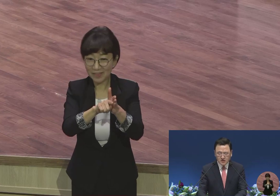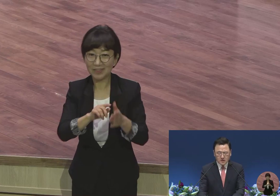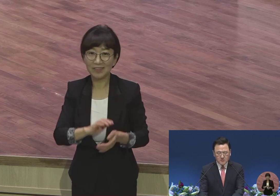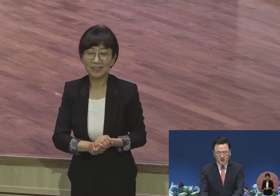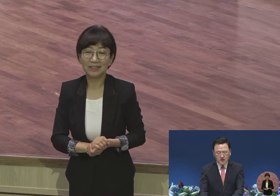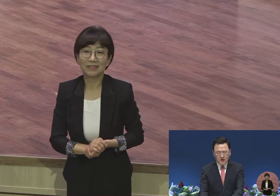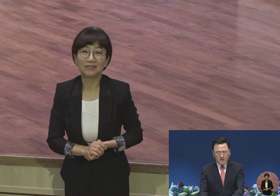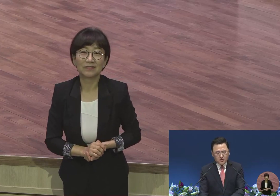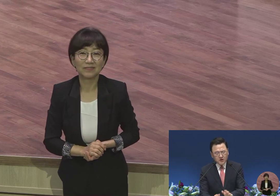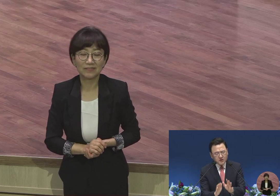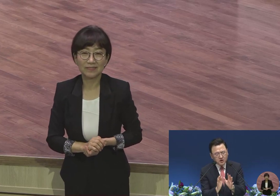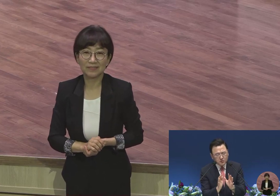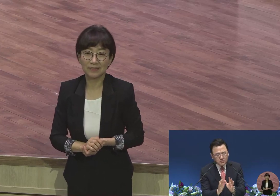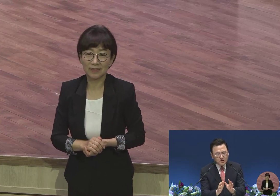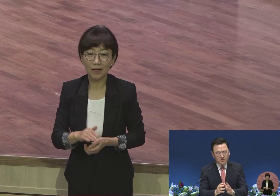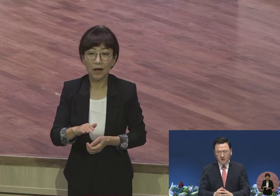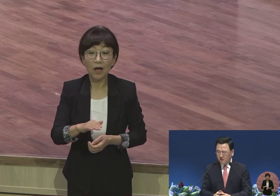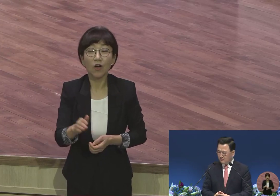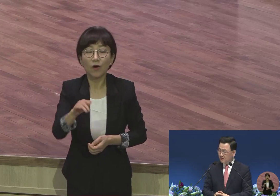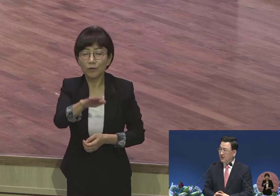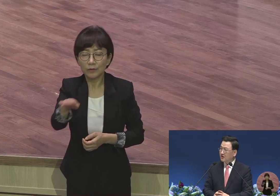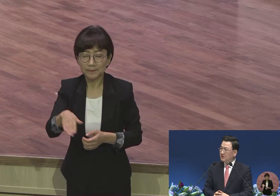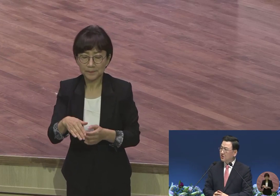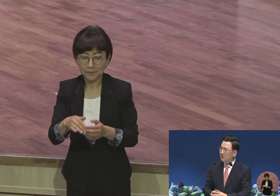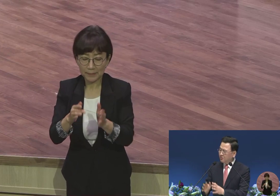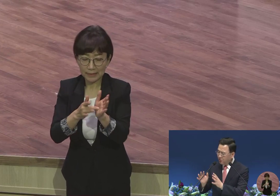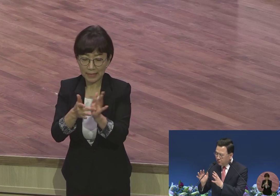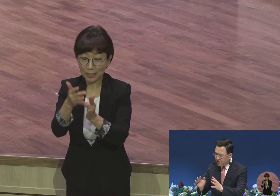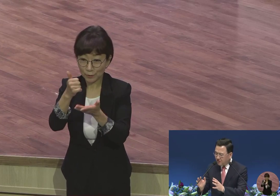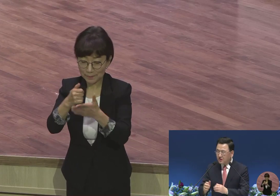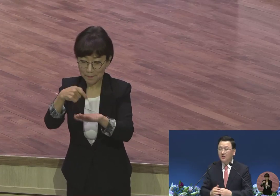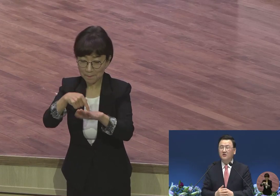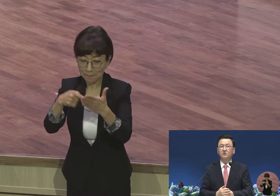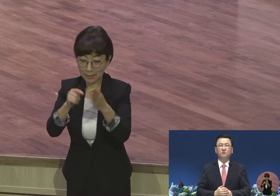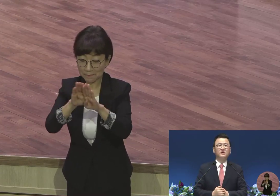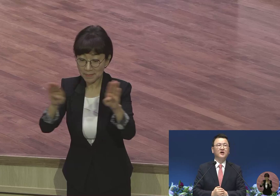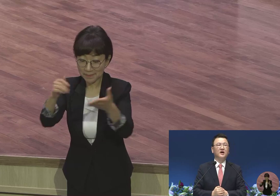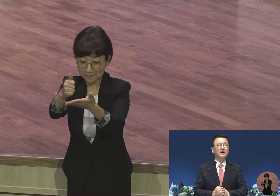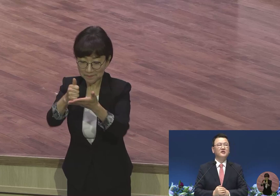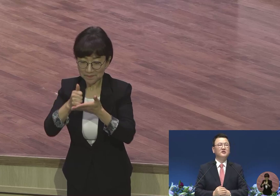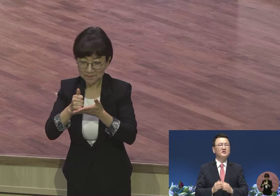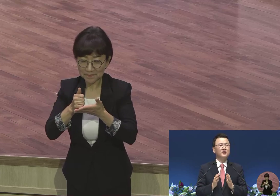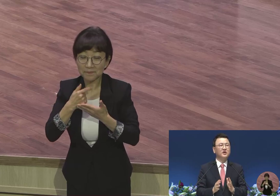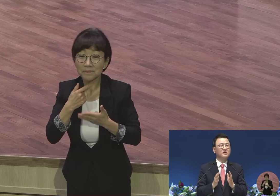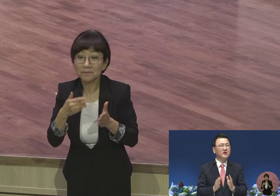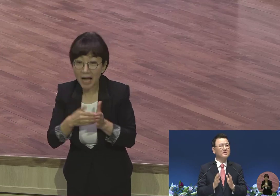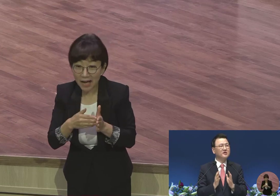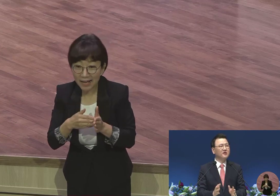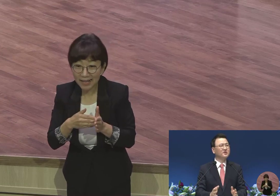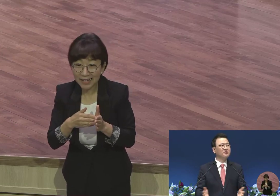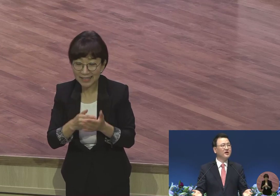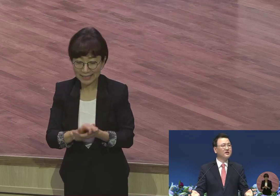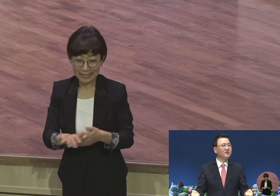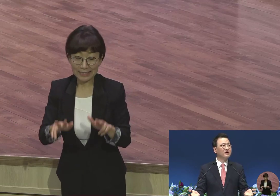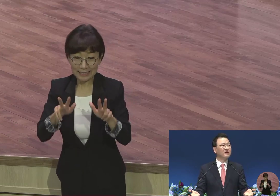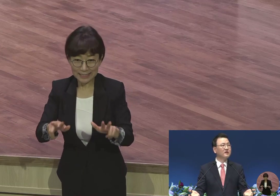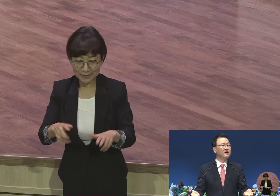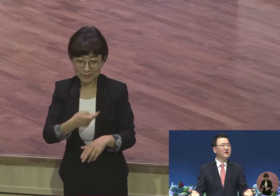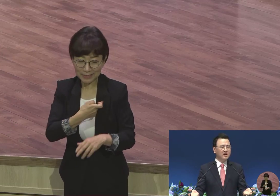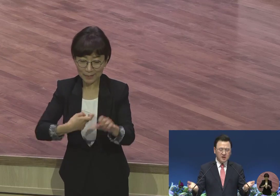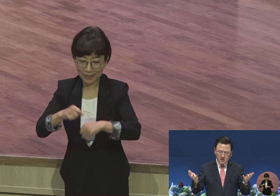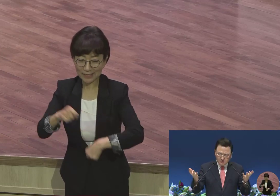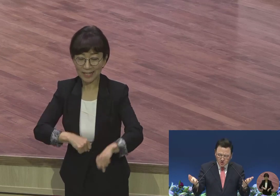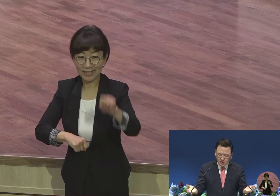하나님의 자녀가 됐습니다. 전에는 생존에 끌려, 전에는 본능에 끌려 살았던 존재가 이제는 사도행전 1장 1절을 알게 된